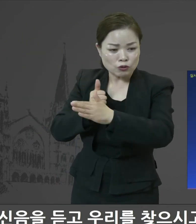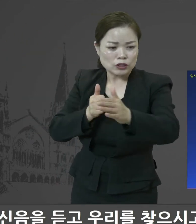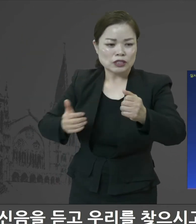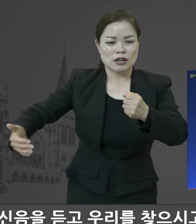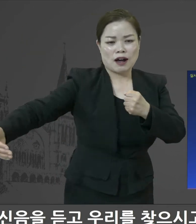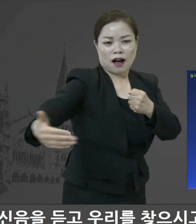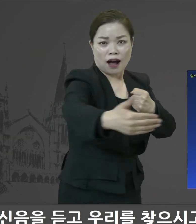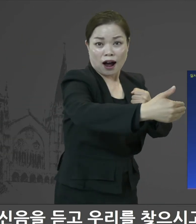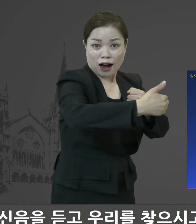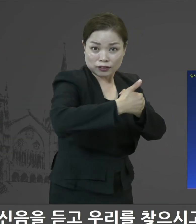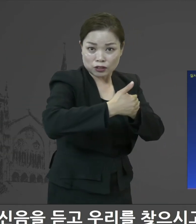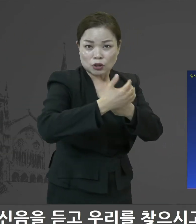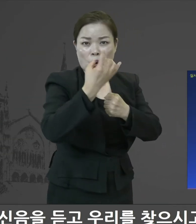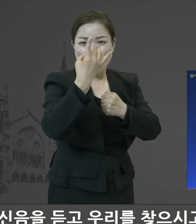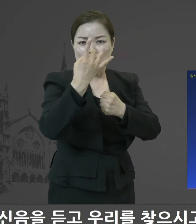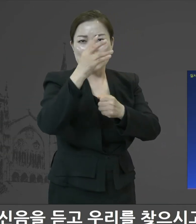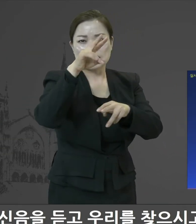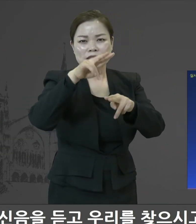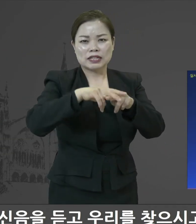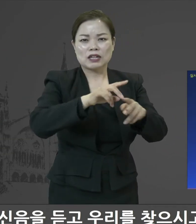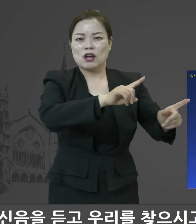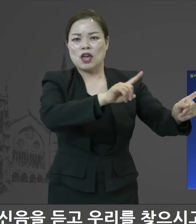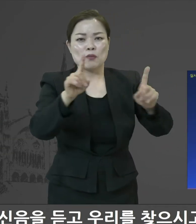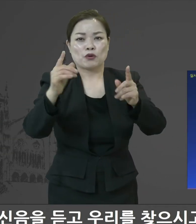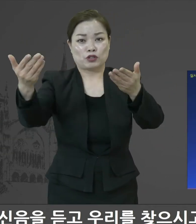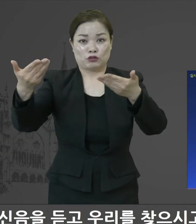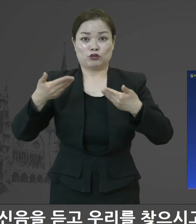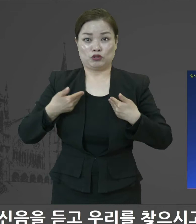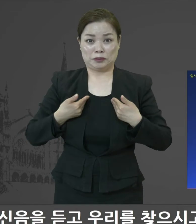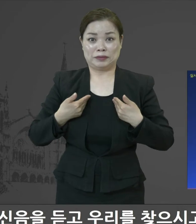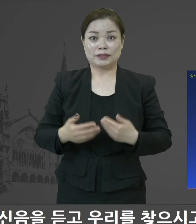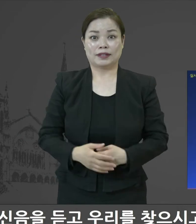원래 있어야 할 자리로 인도하실 줄로 믿습니다.